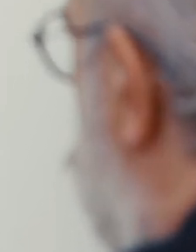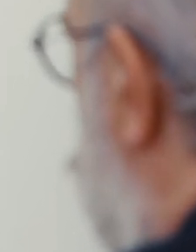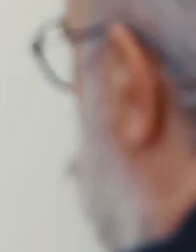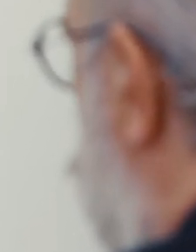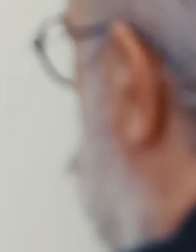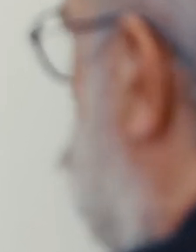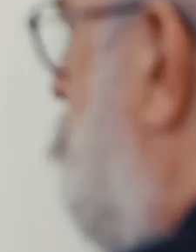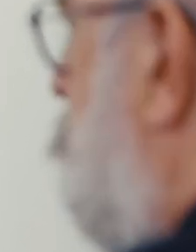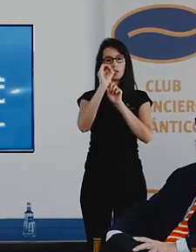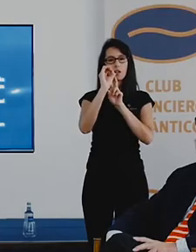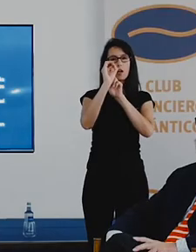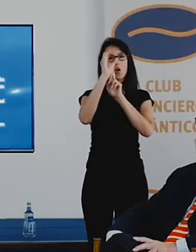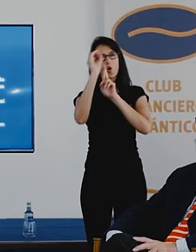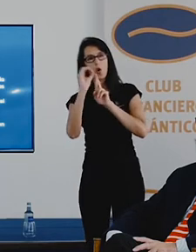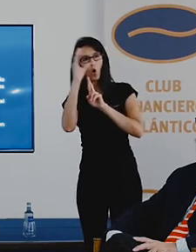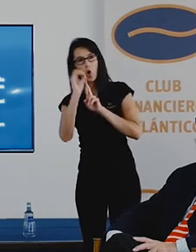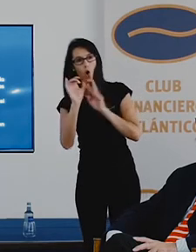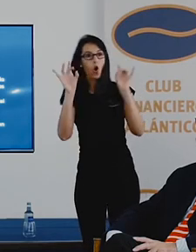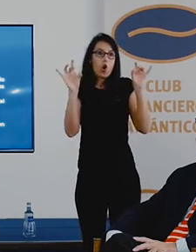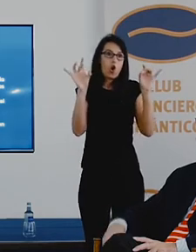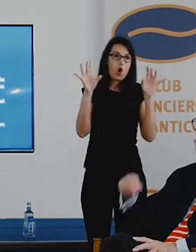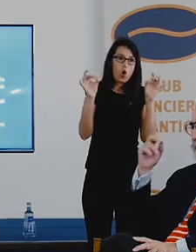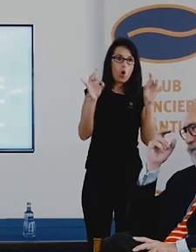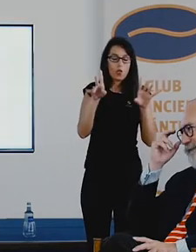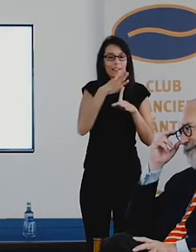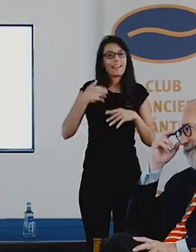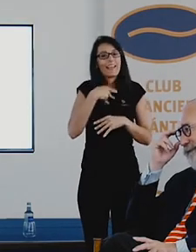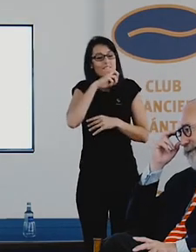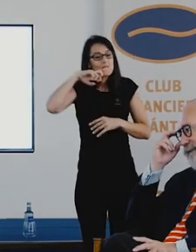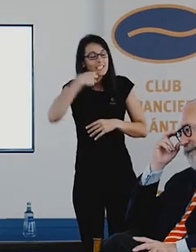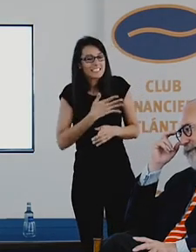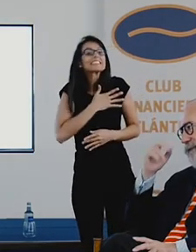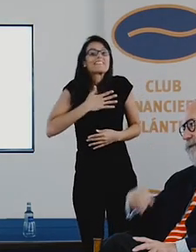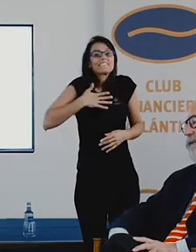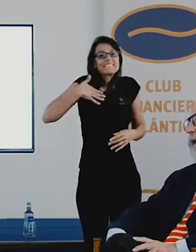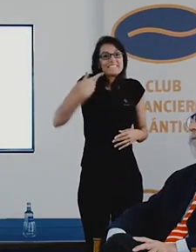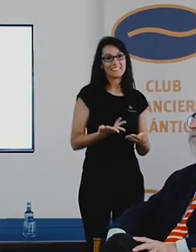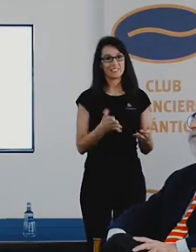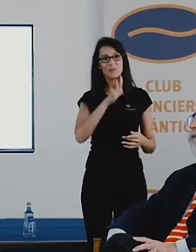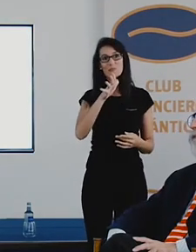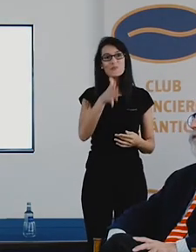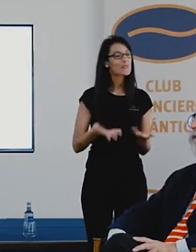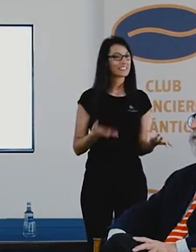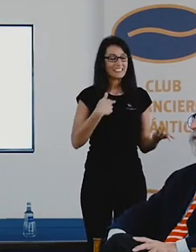O, seríamos Funtesoro. Sí que queremos ser vuestro tesoro porque realmente somos